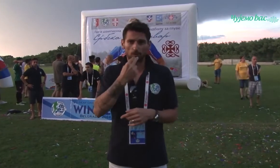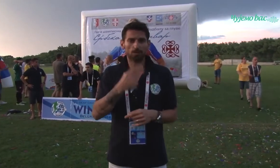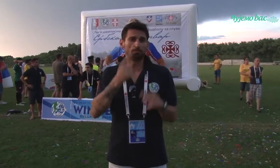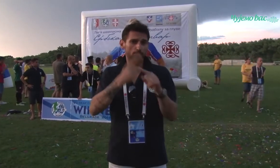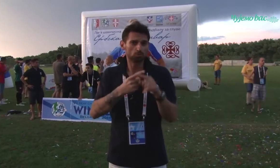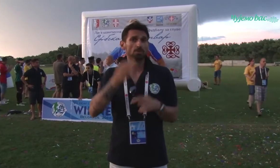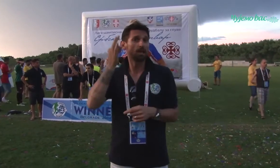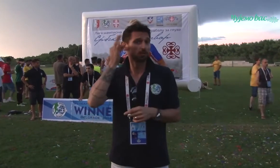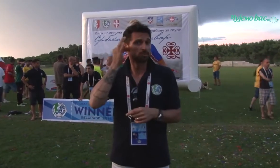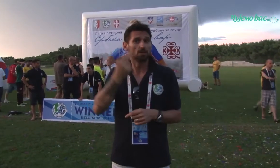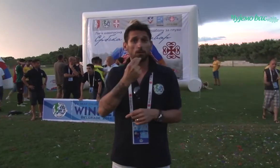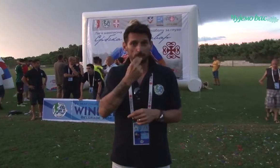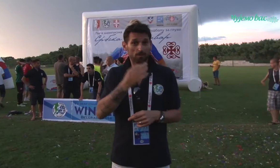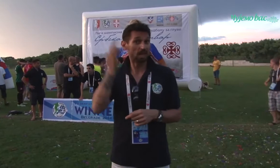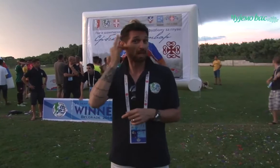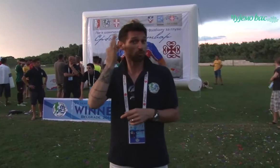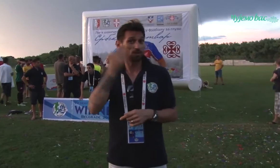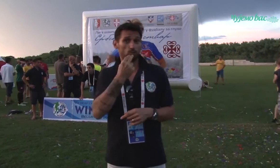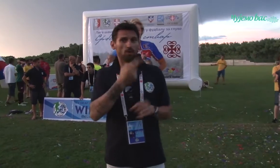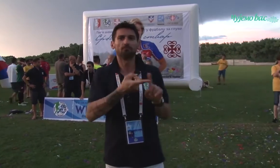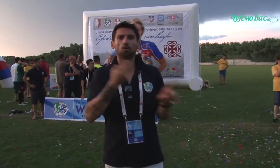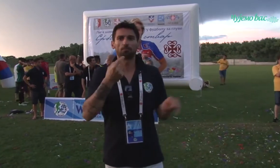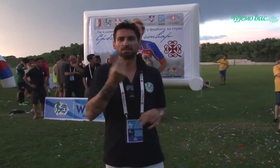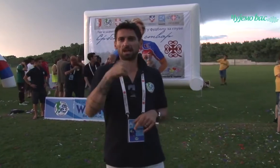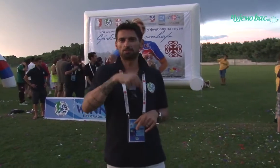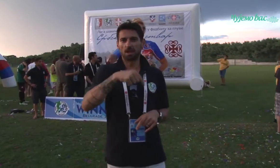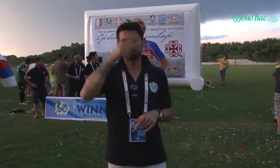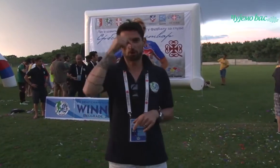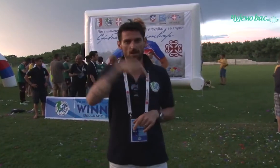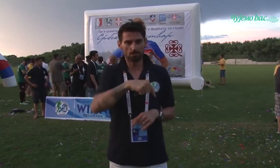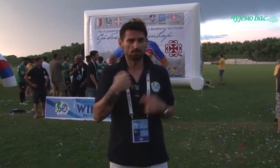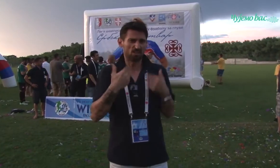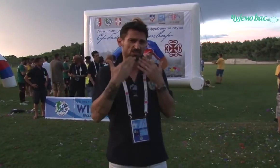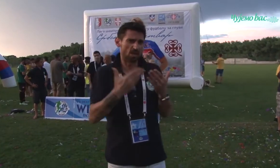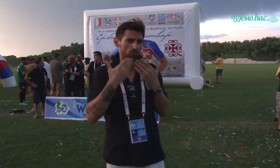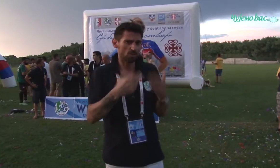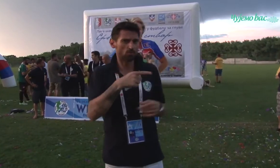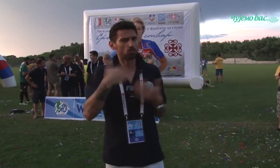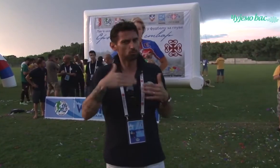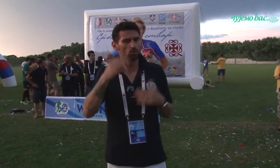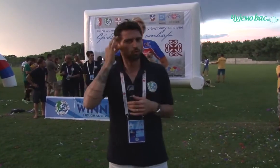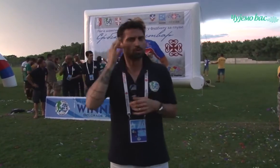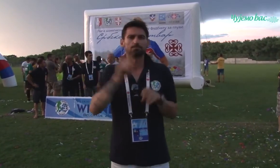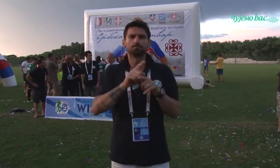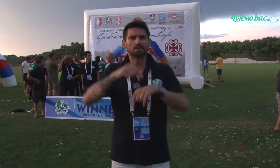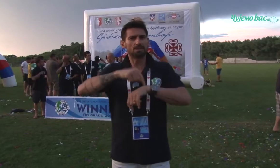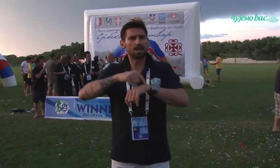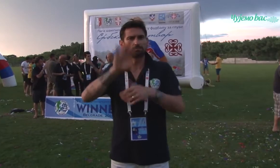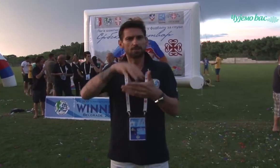Futbaleri sudije su bile druge osobe i bile učujućih sudija koji su iz Srbije, iz Beograda i zaista želim da im zahvalim vrlo na